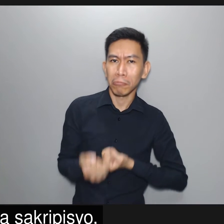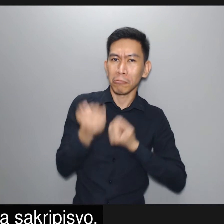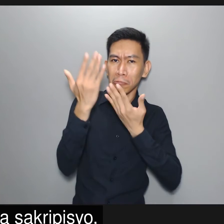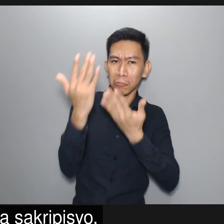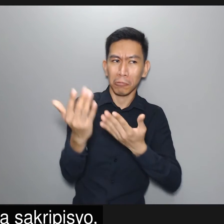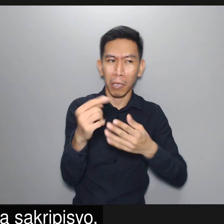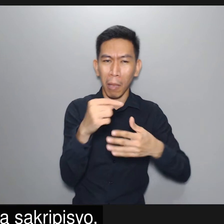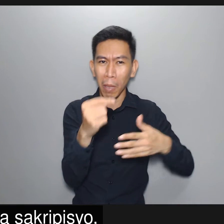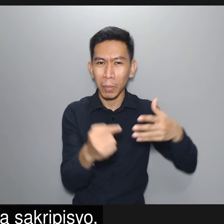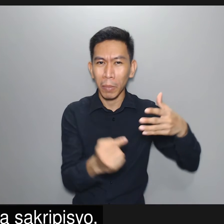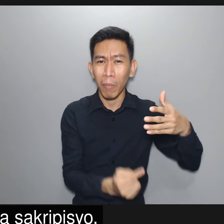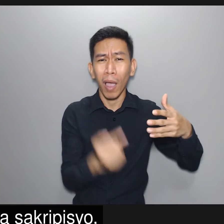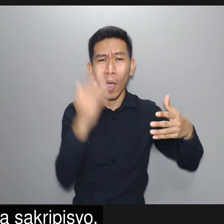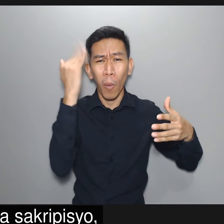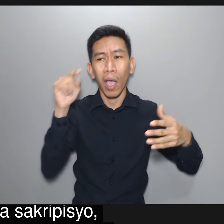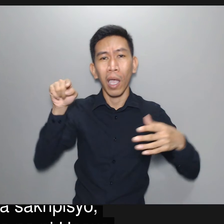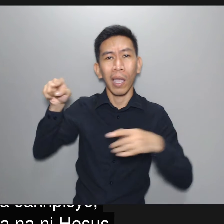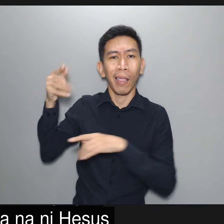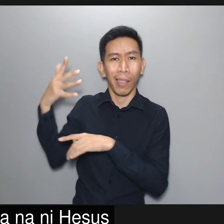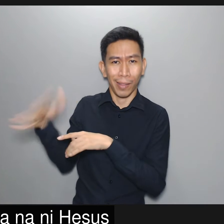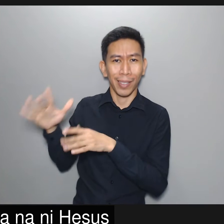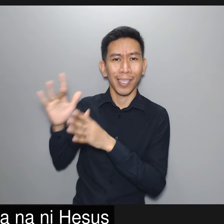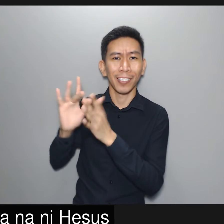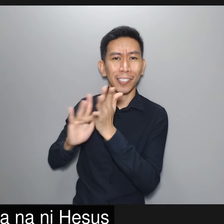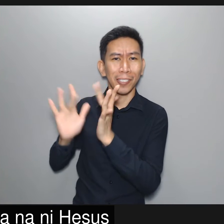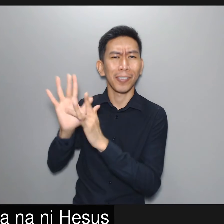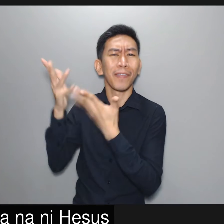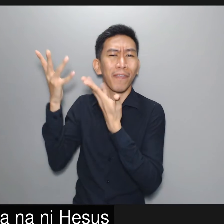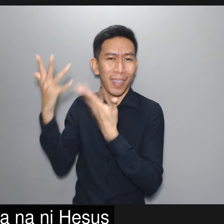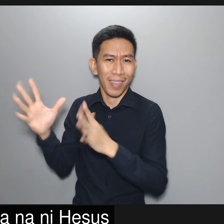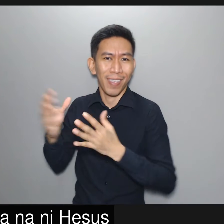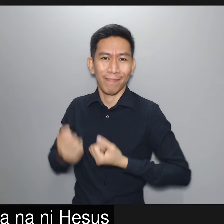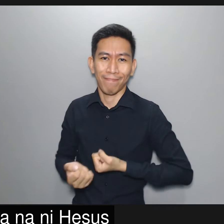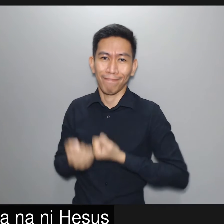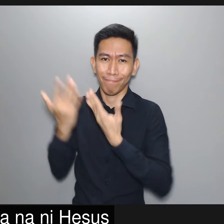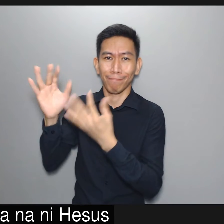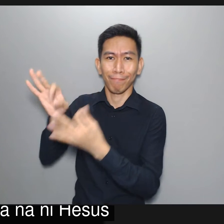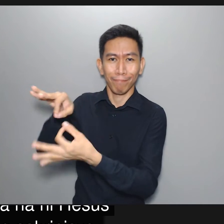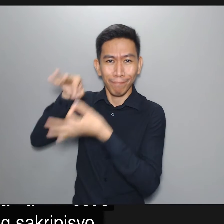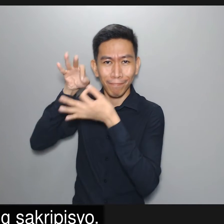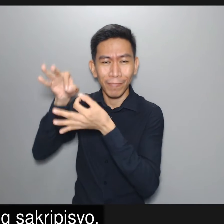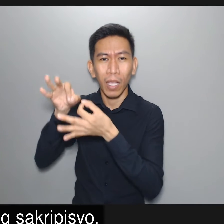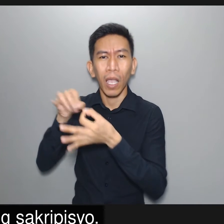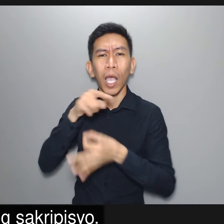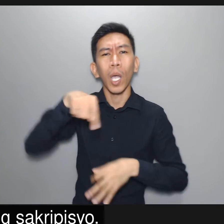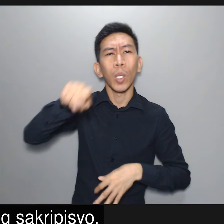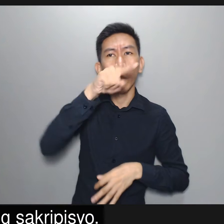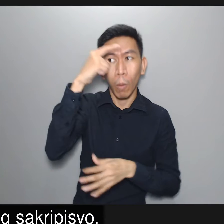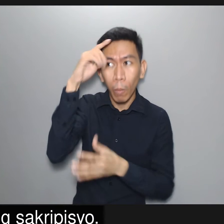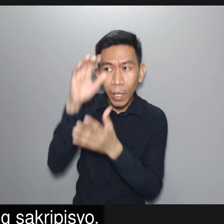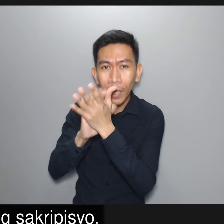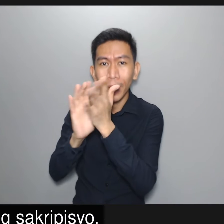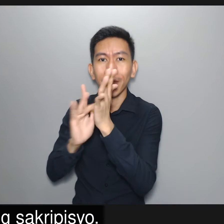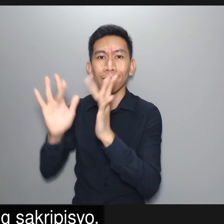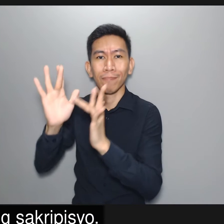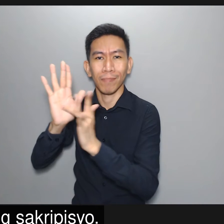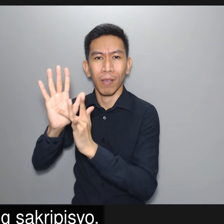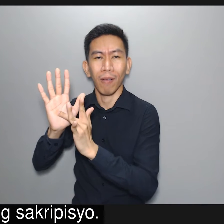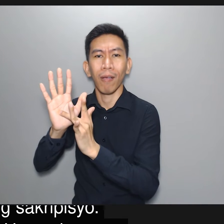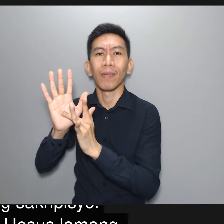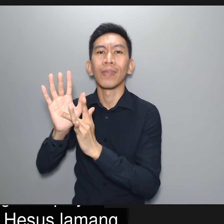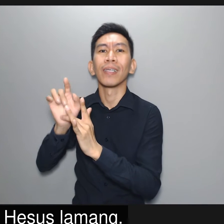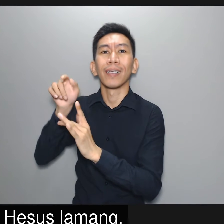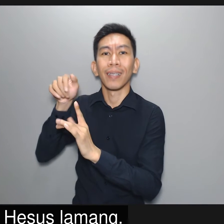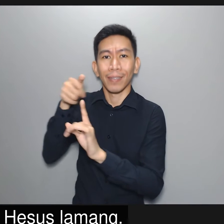Jesus ang perpektong sakripisyo. Magtiwala ka kay Jesus lamang. Mabubuhay siya kasama